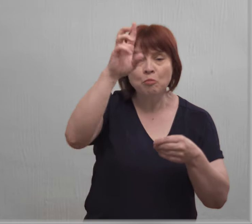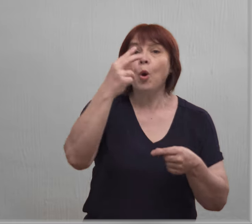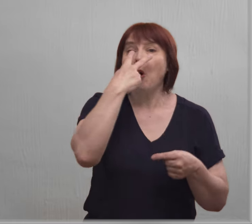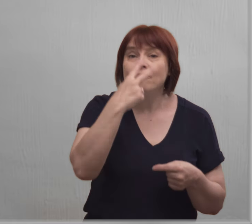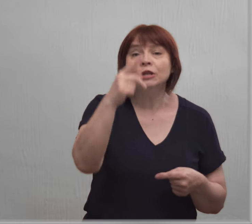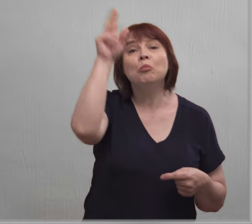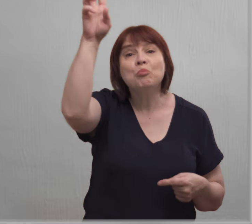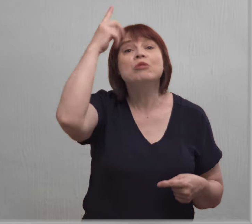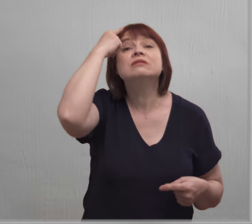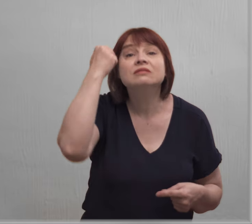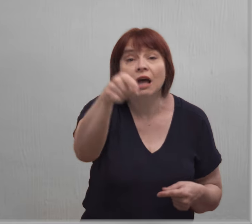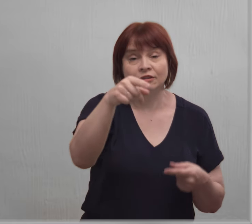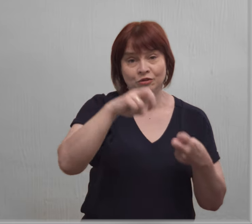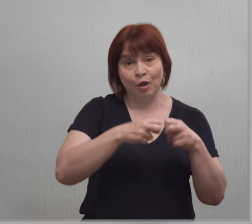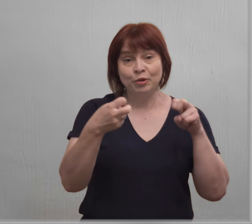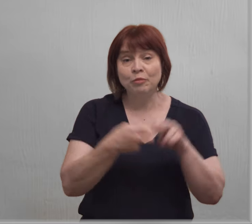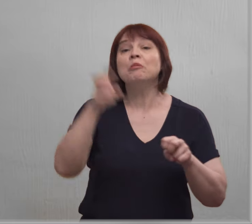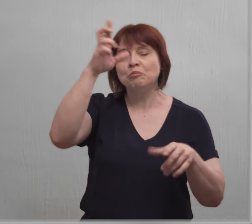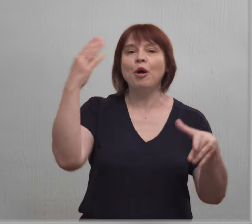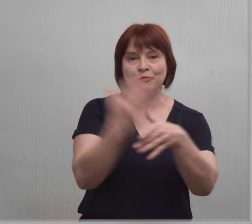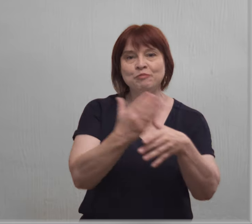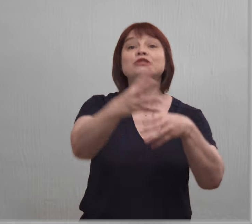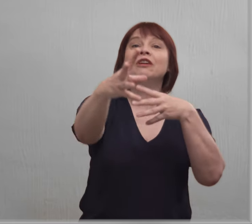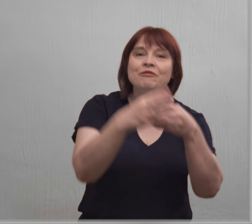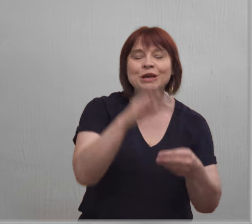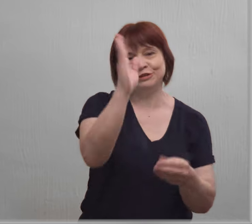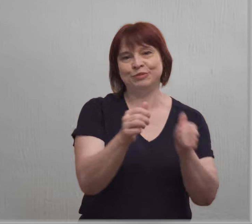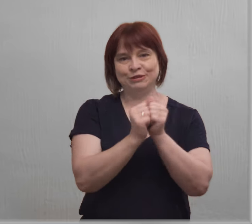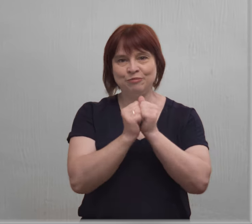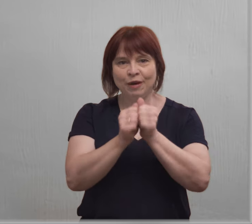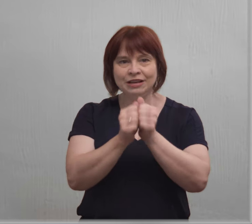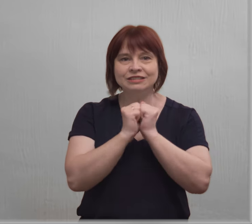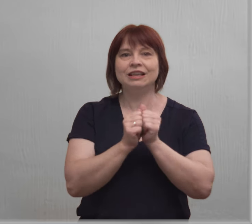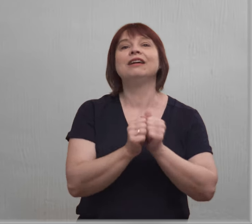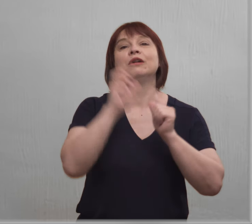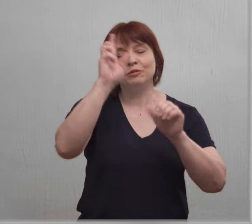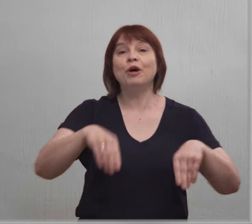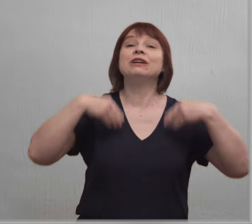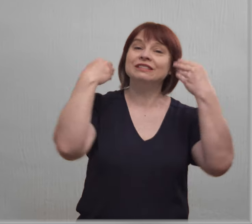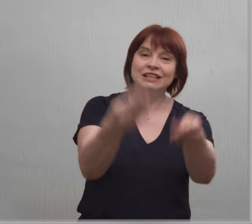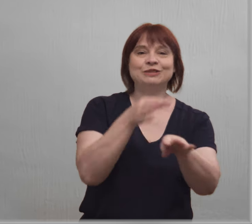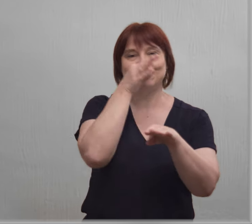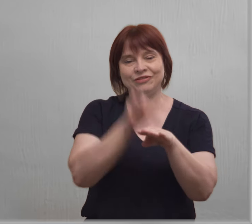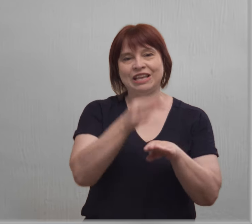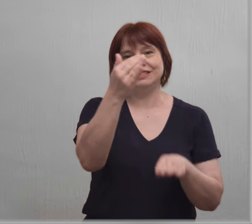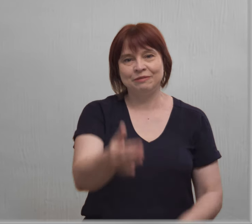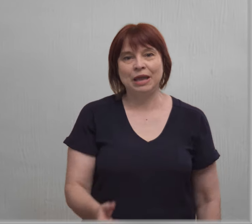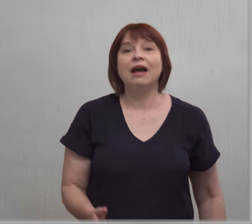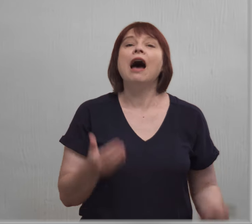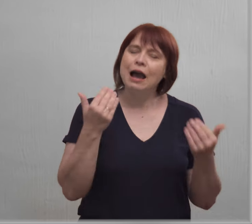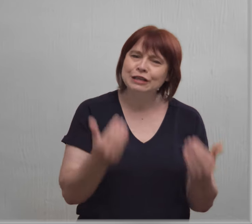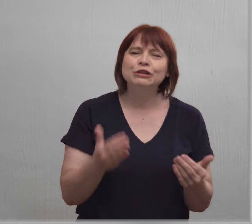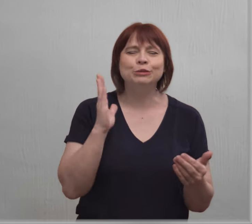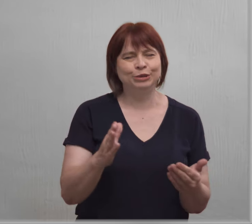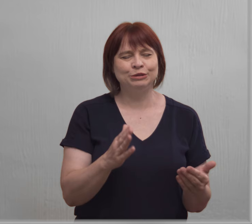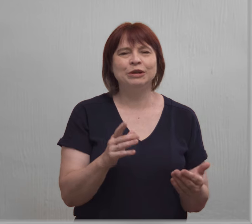мы приготовимся к тому, чтобы прославить Его, к тому, чтобы принести жертву, к